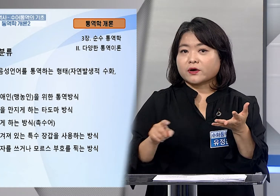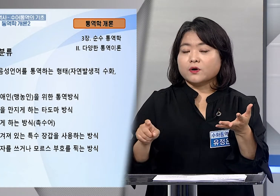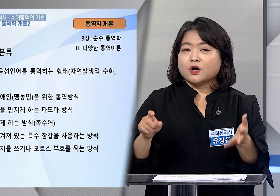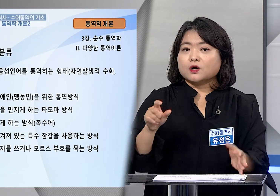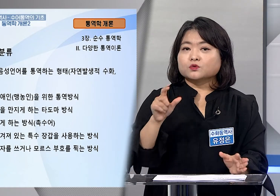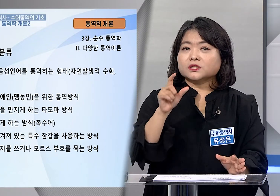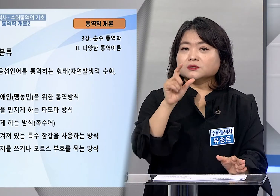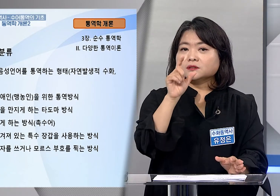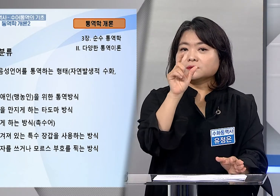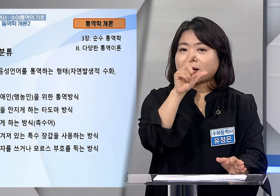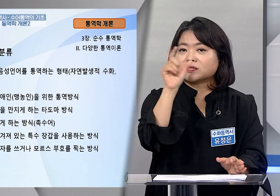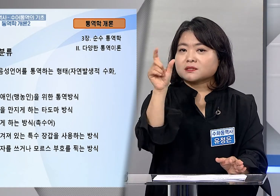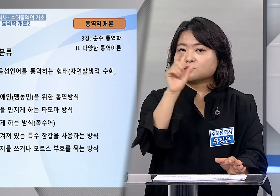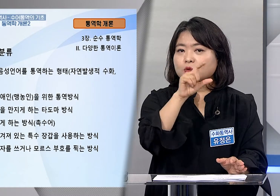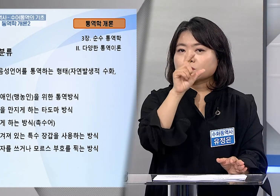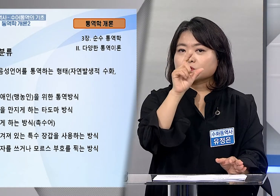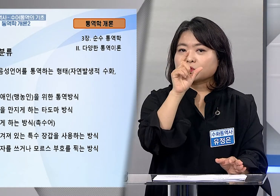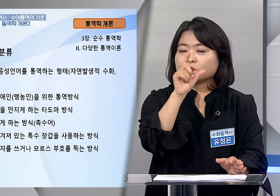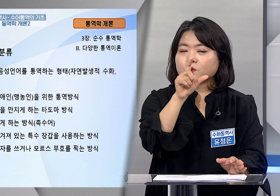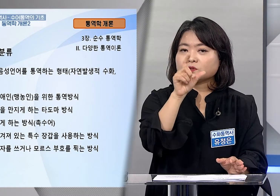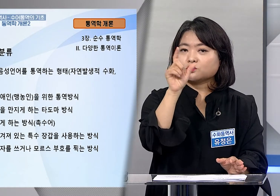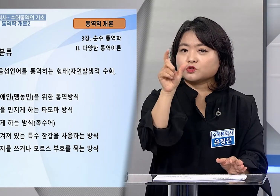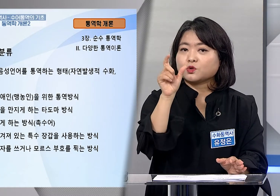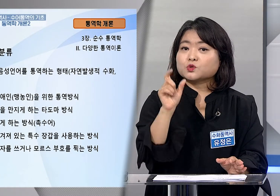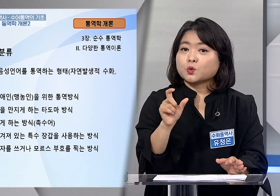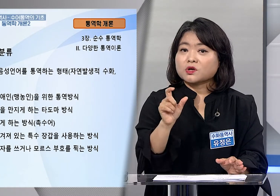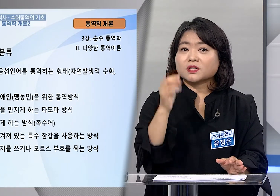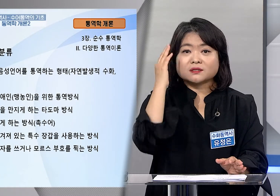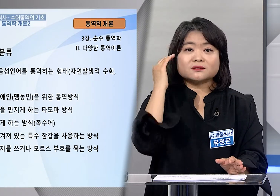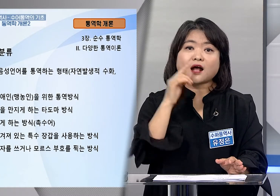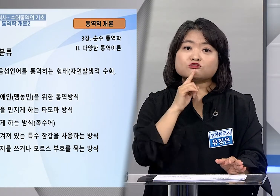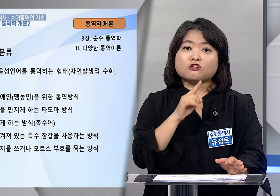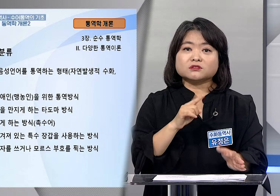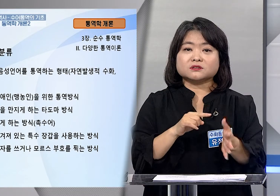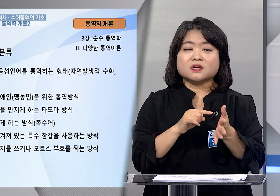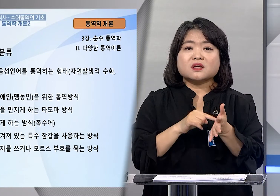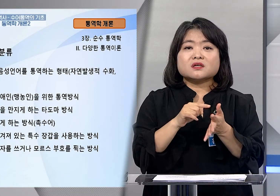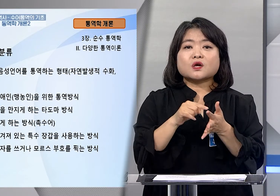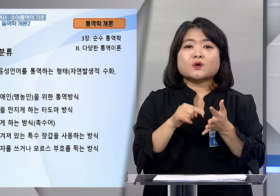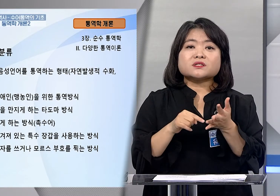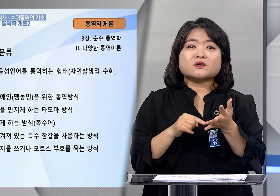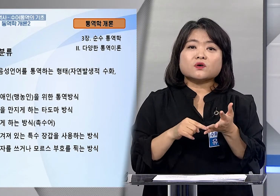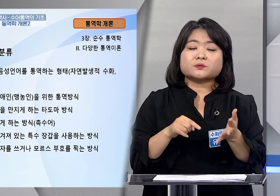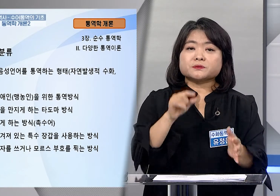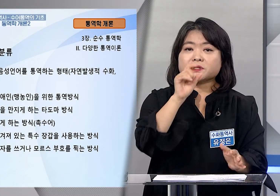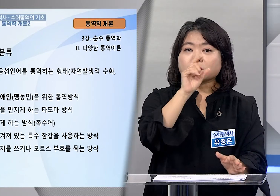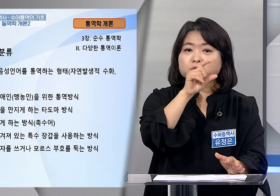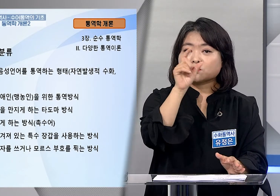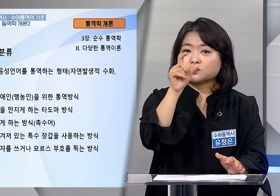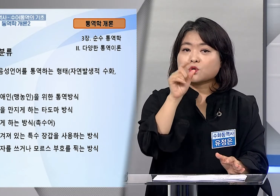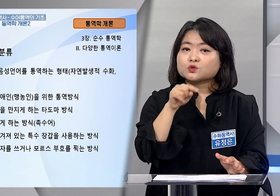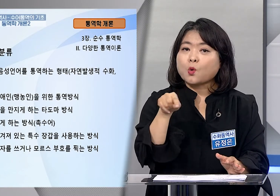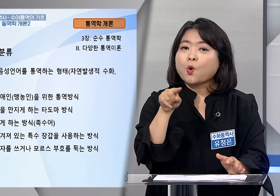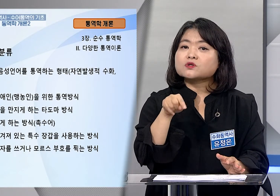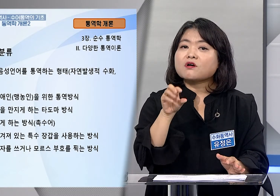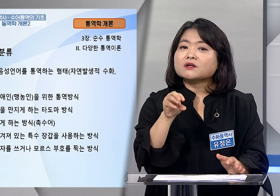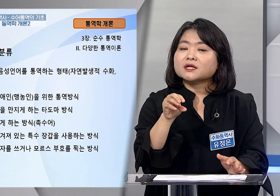우리는 받침 초성, 중성, 종성이 있는 한국어는 이게 굉장히 어렵습니다. 초성, 중성, 종성이